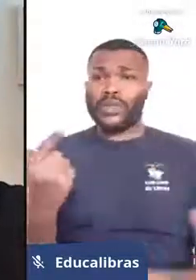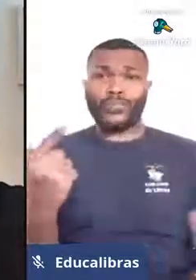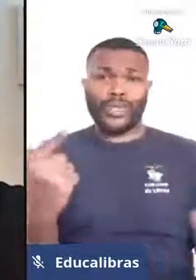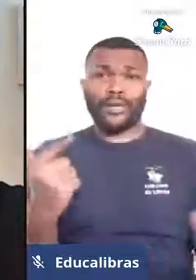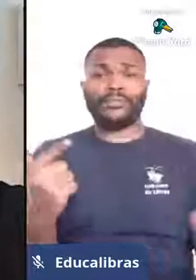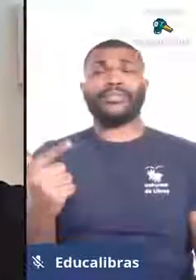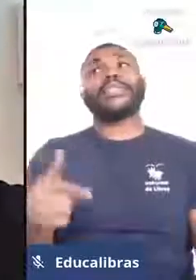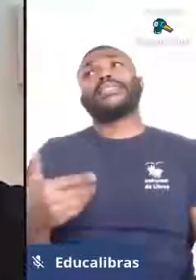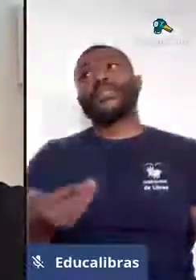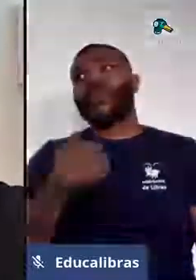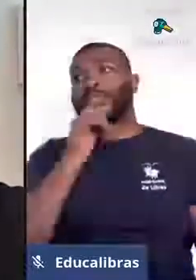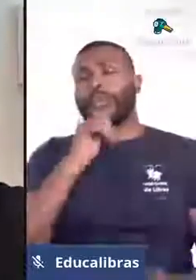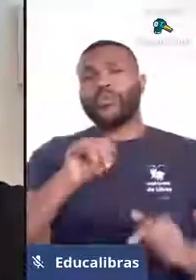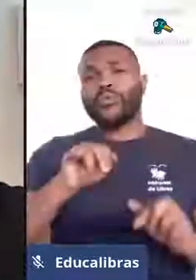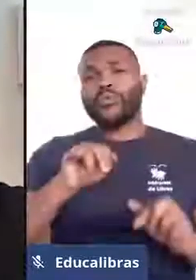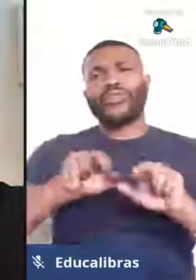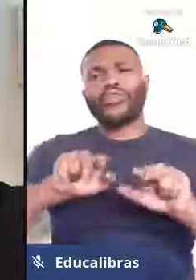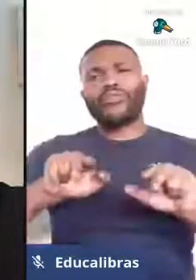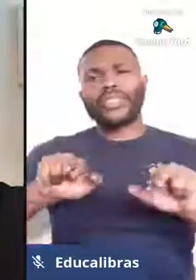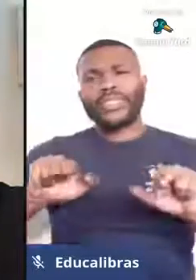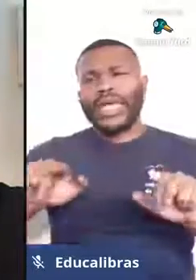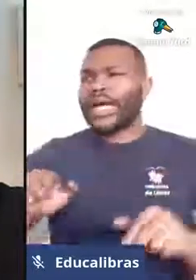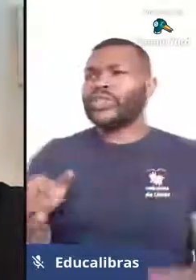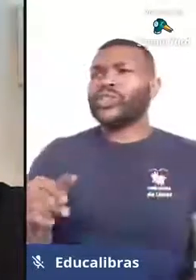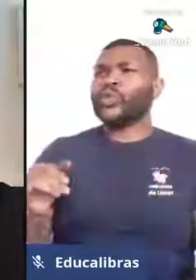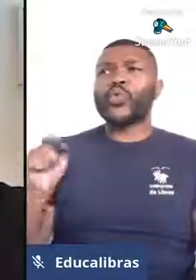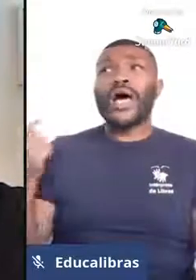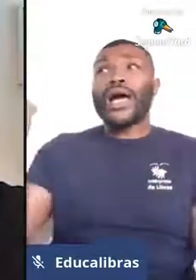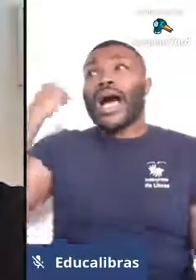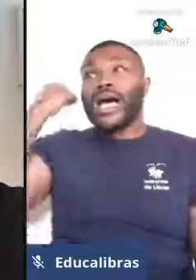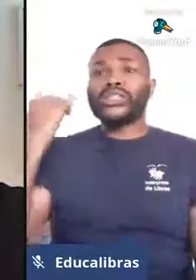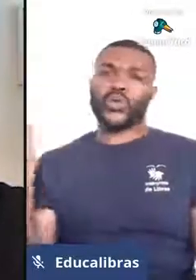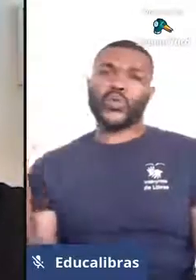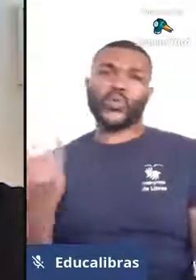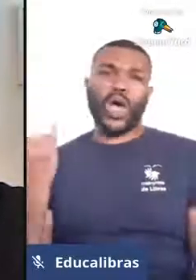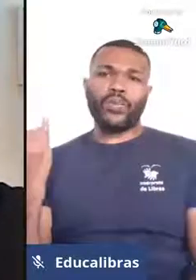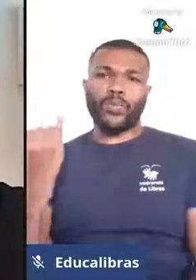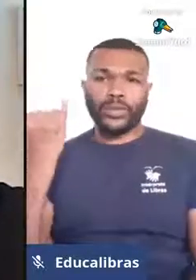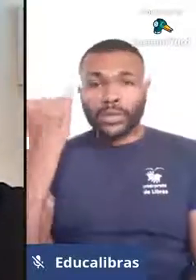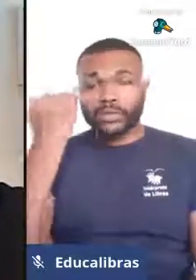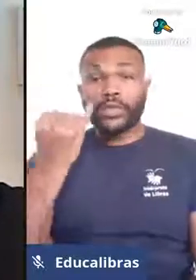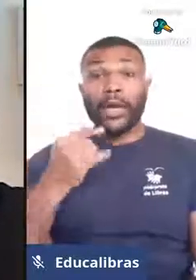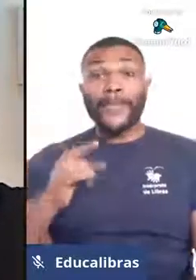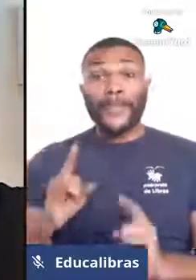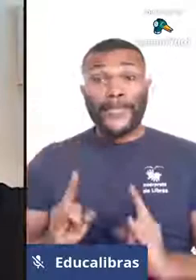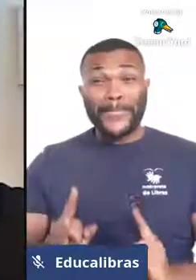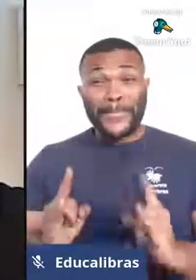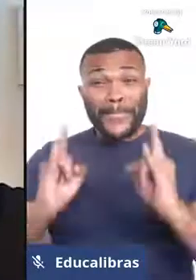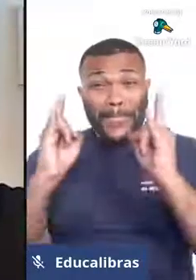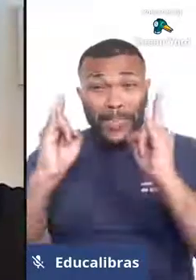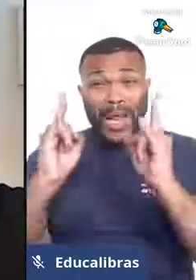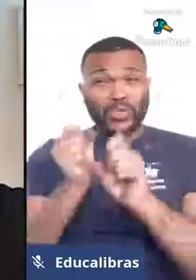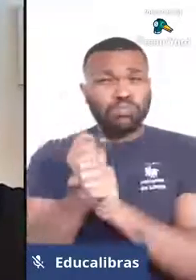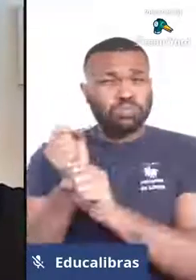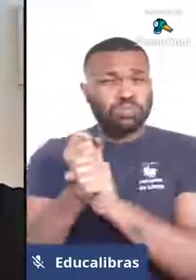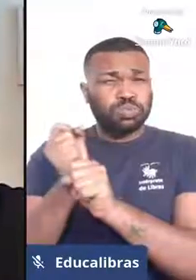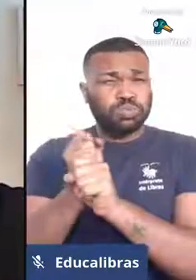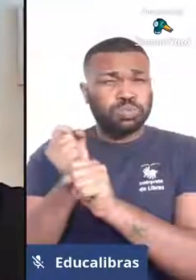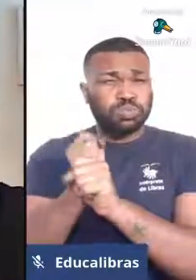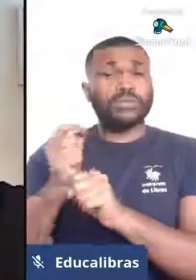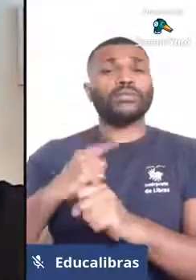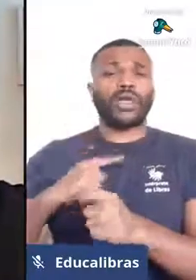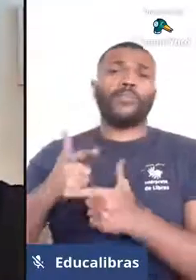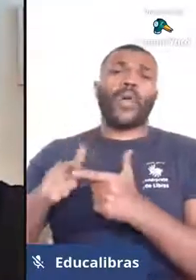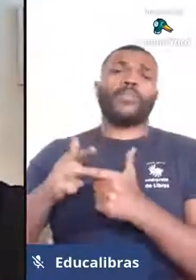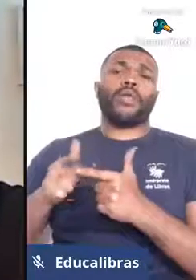era um fator realmente importante. Prédios históricos têm muitos problemas de acessibilidade, né?